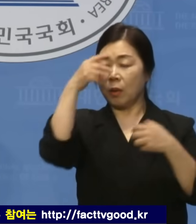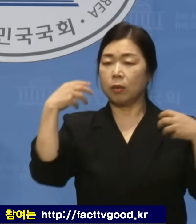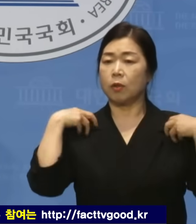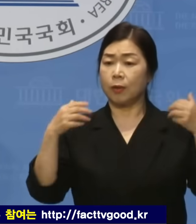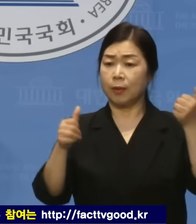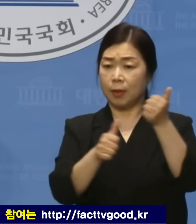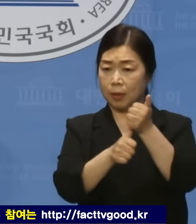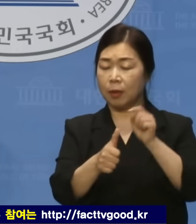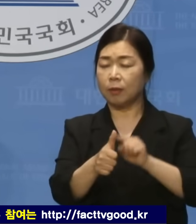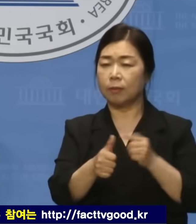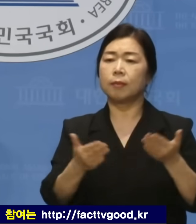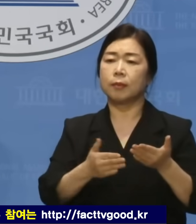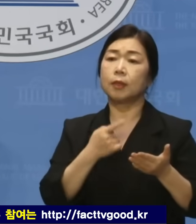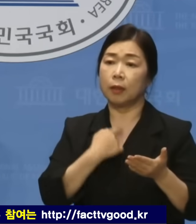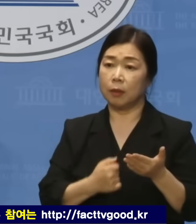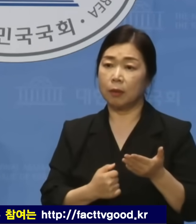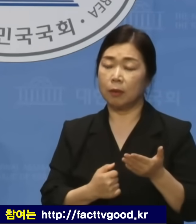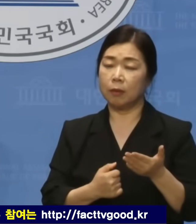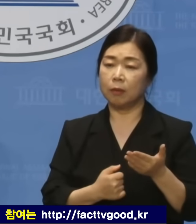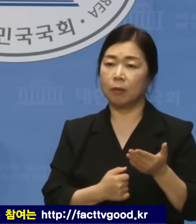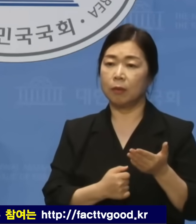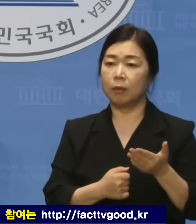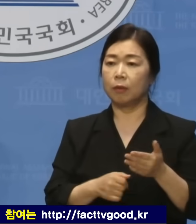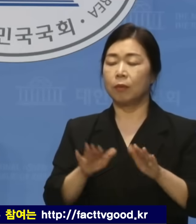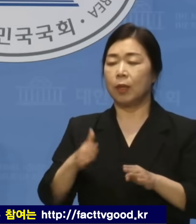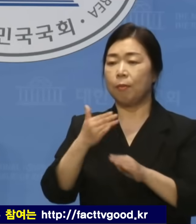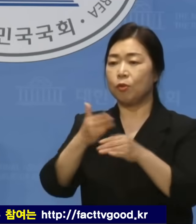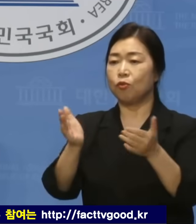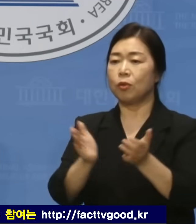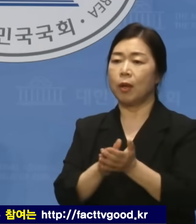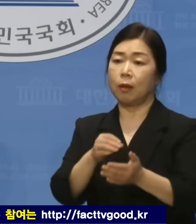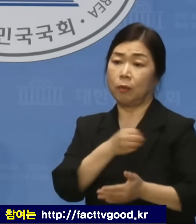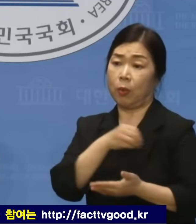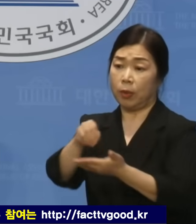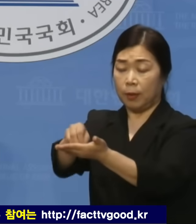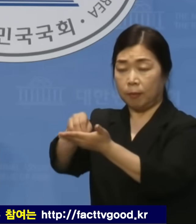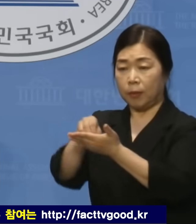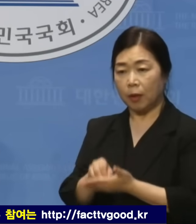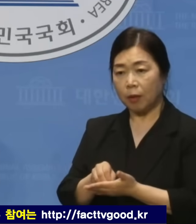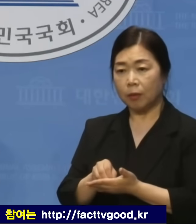전 경찰 차장이 우리 더불어민주당에 입당하게 된 것은